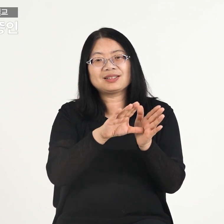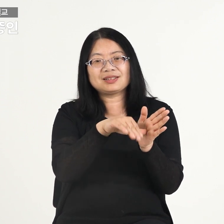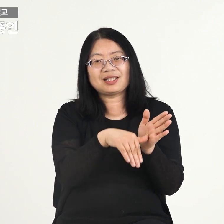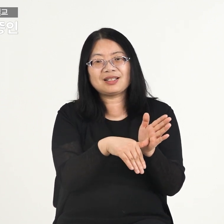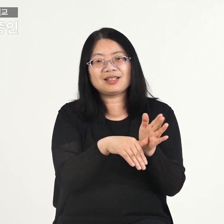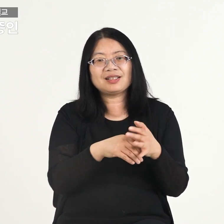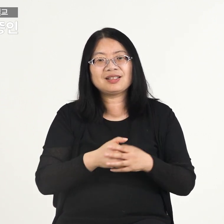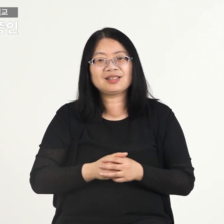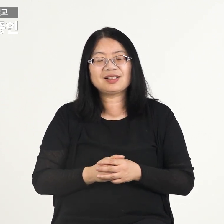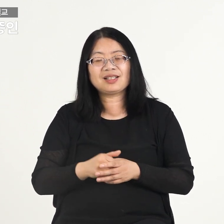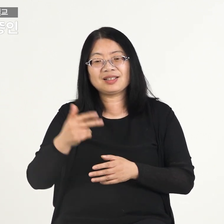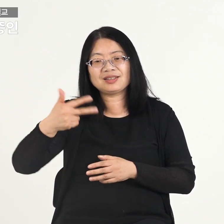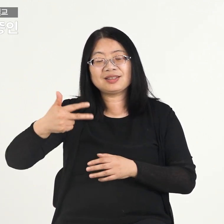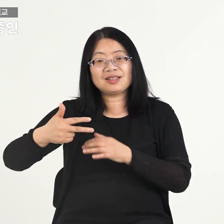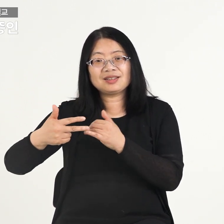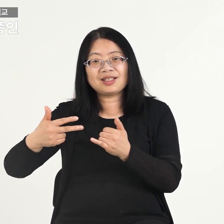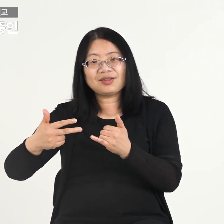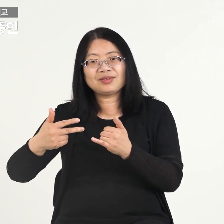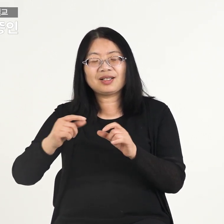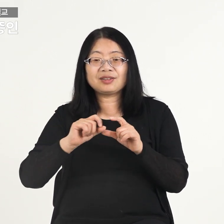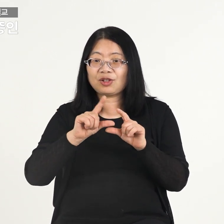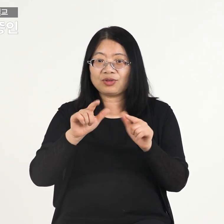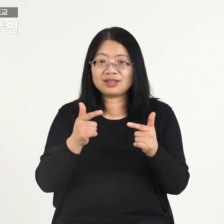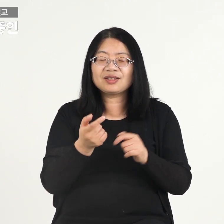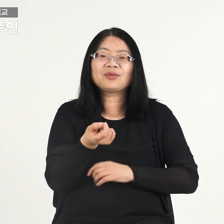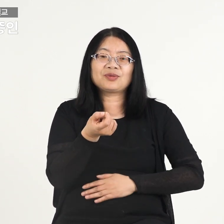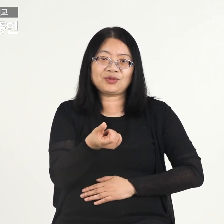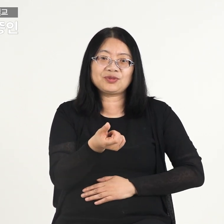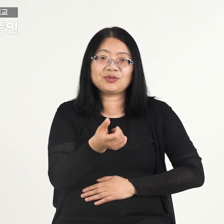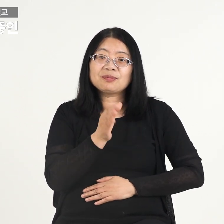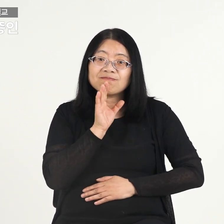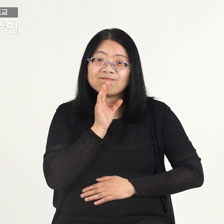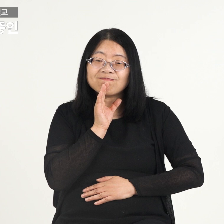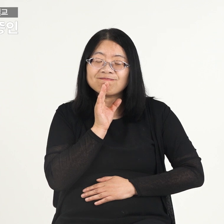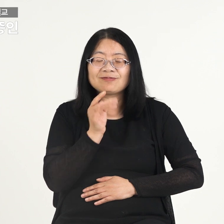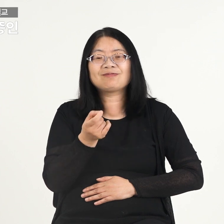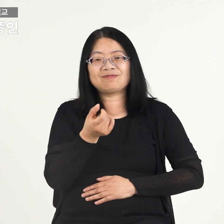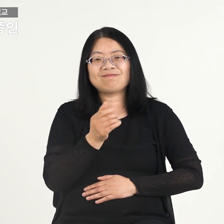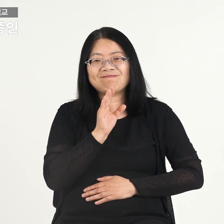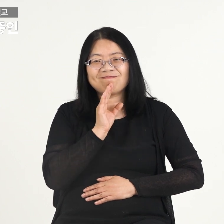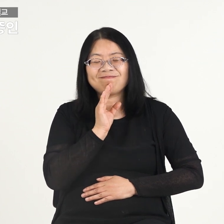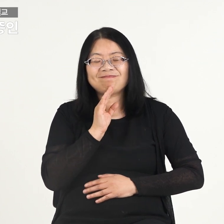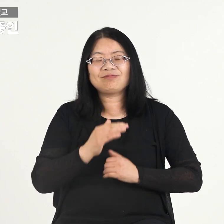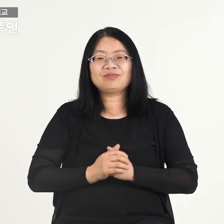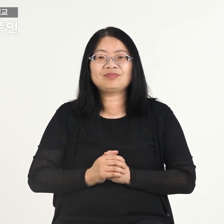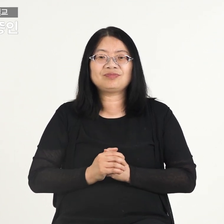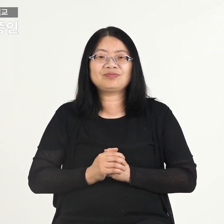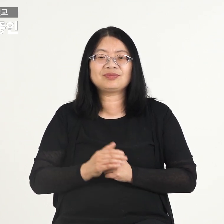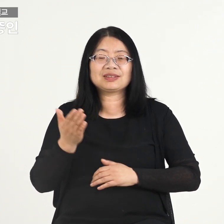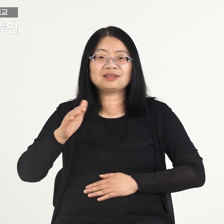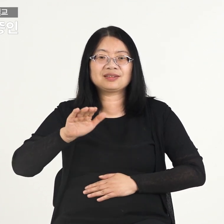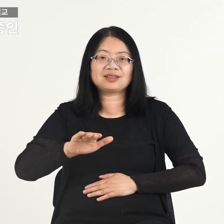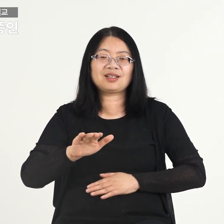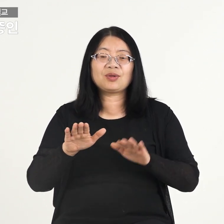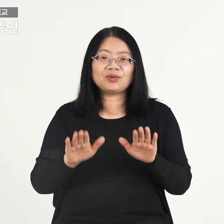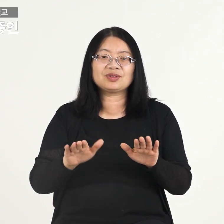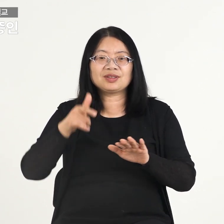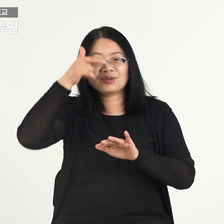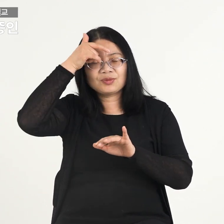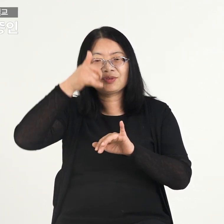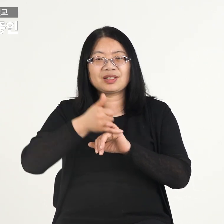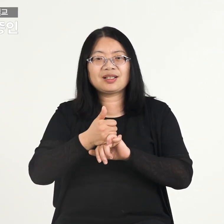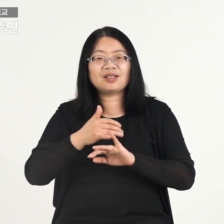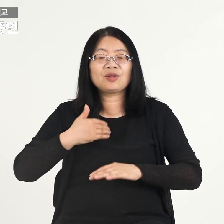시대에 7천 명은 다수가 아니라 소수입니다. 그렇죠? 소수예요. 그런데 오늘